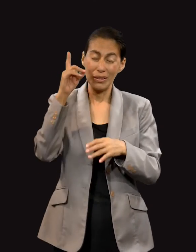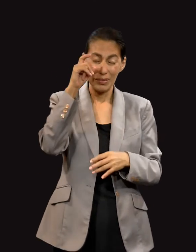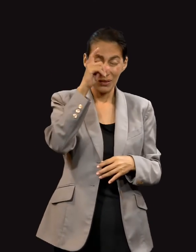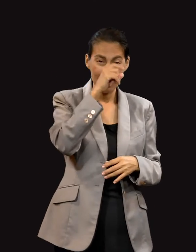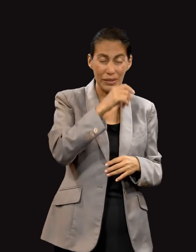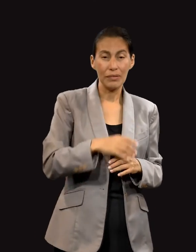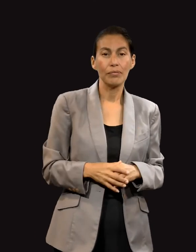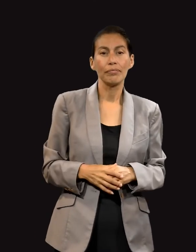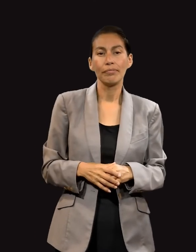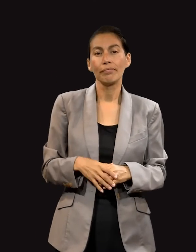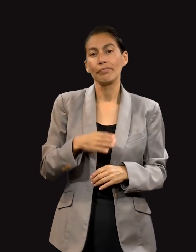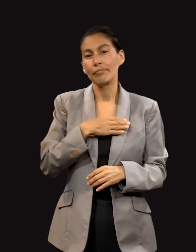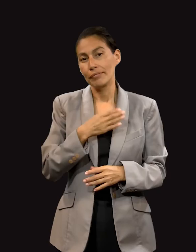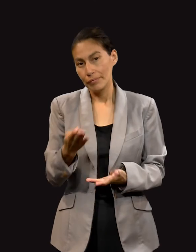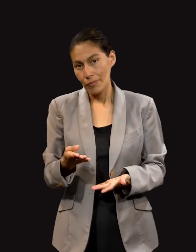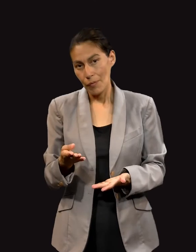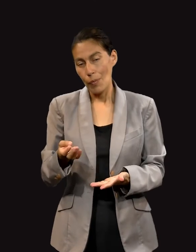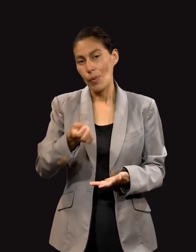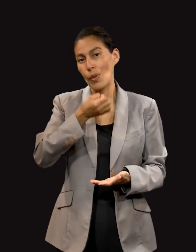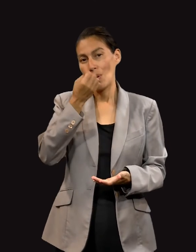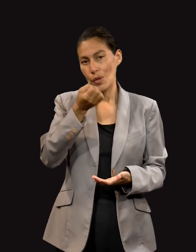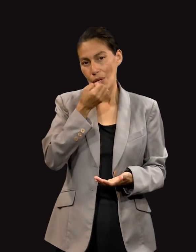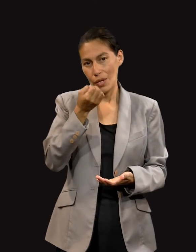de falta de trabajo.